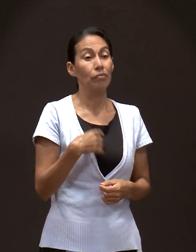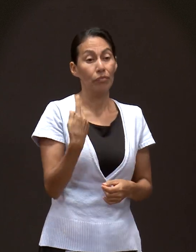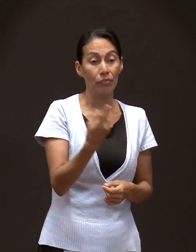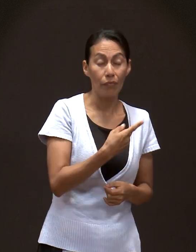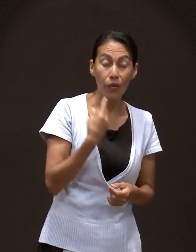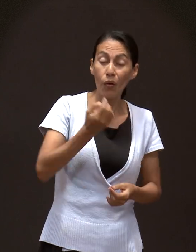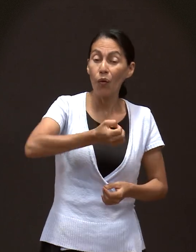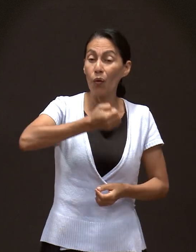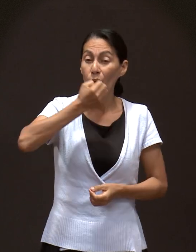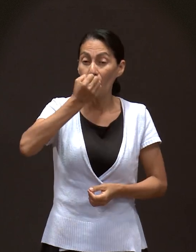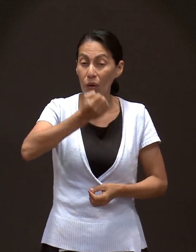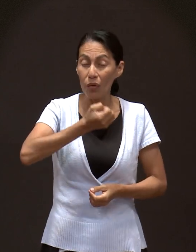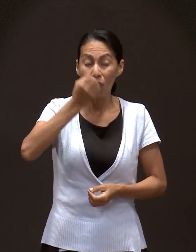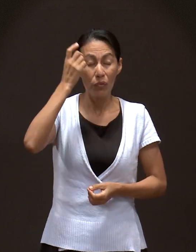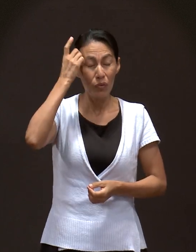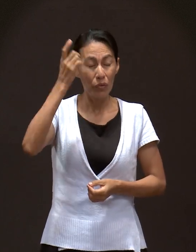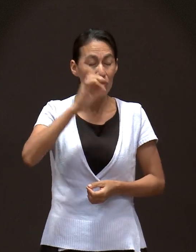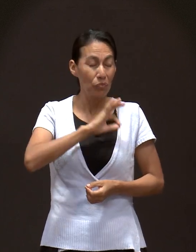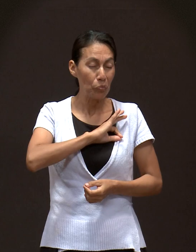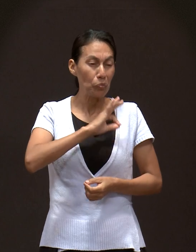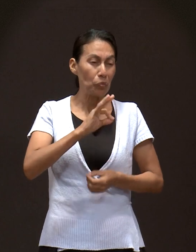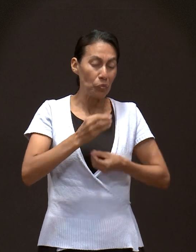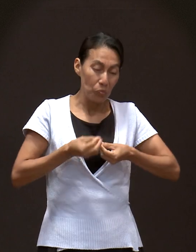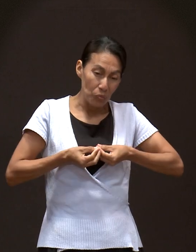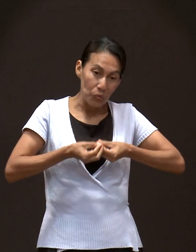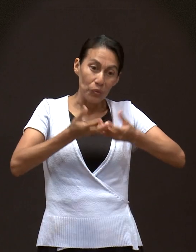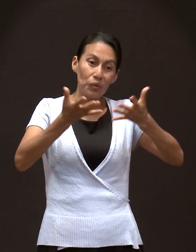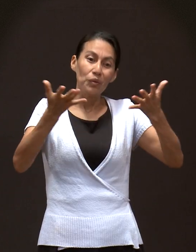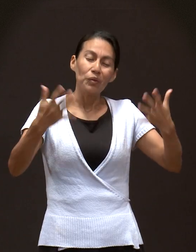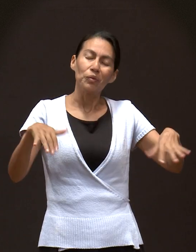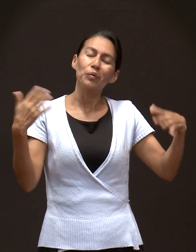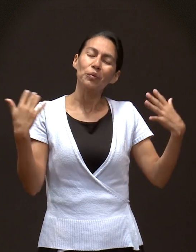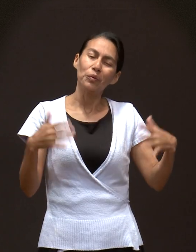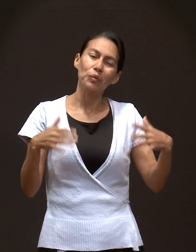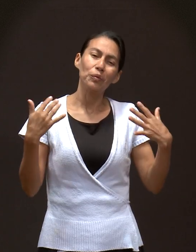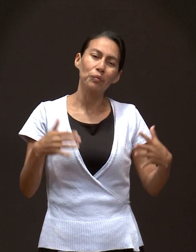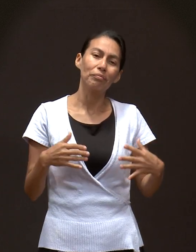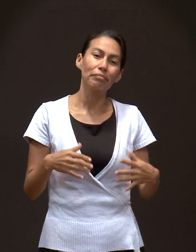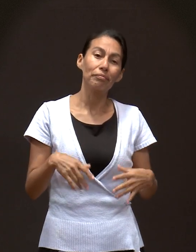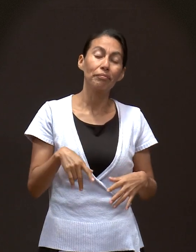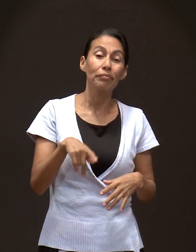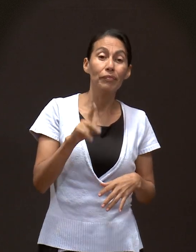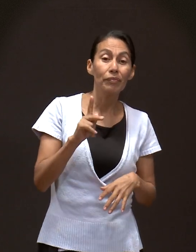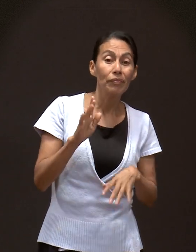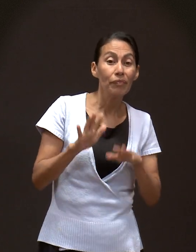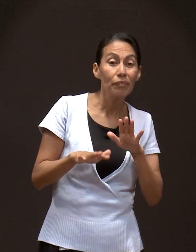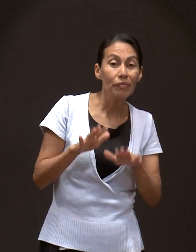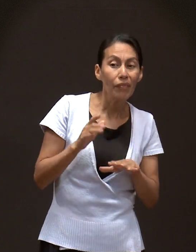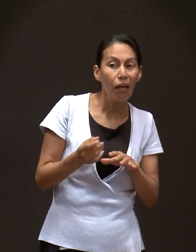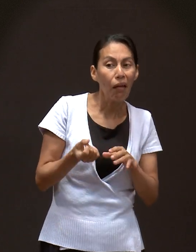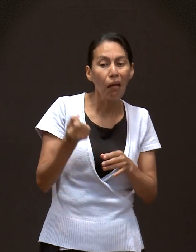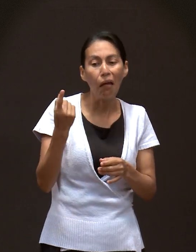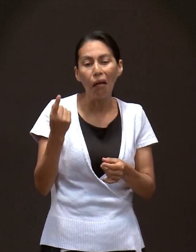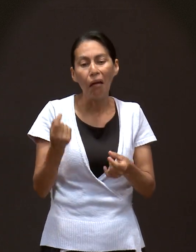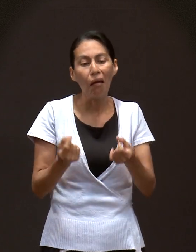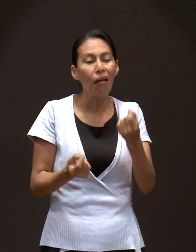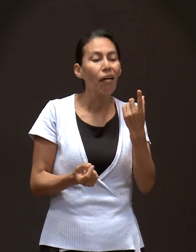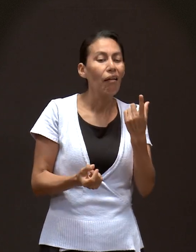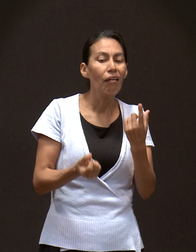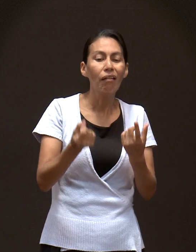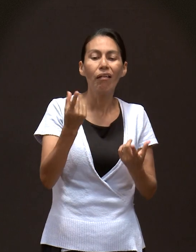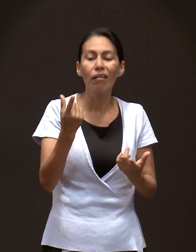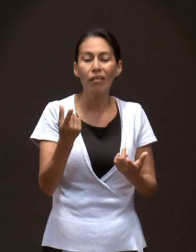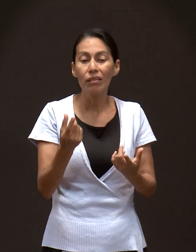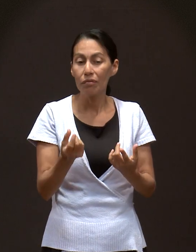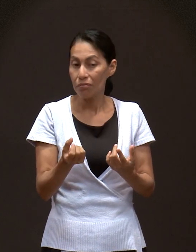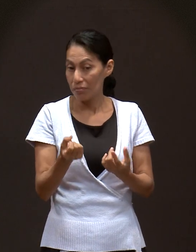Cuando uno ora, Dios abre posibilidades infinitas, muchas posibilidades. Pero nosotros logramos captar solo